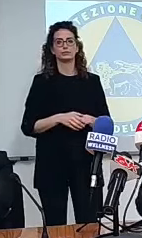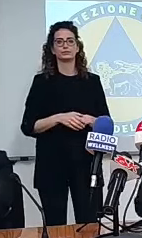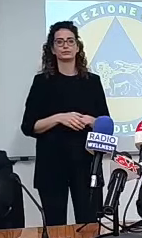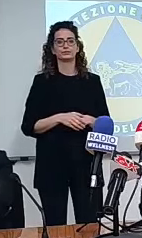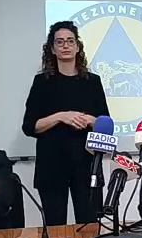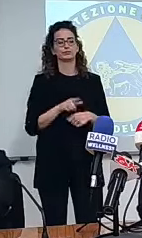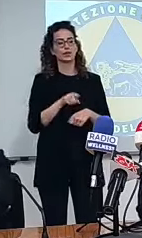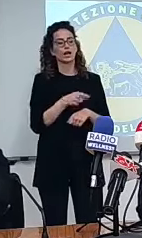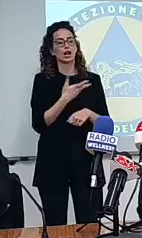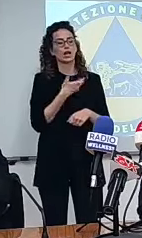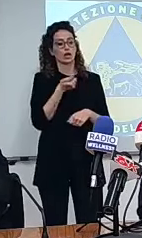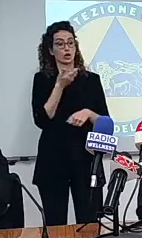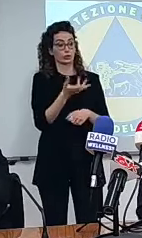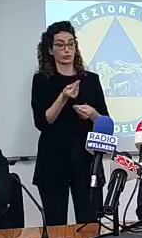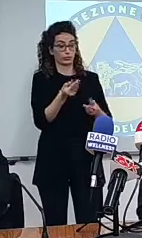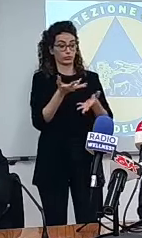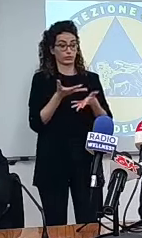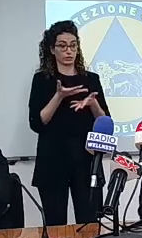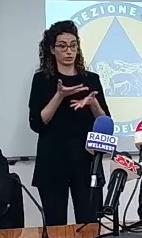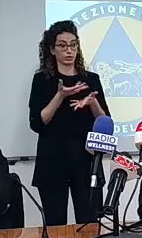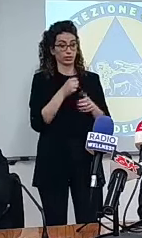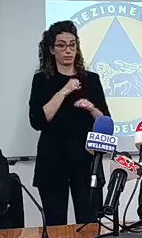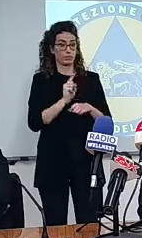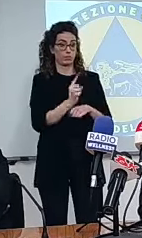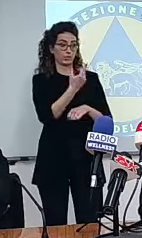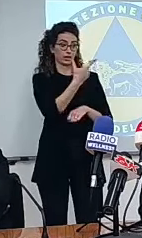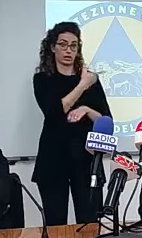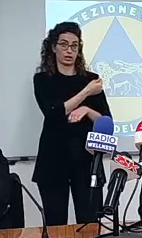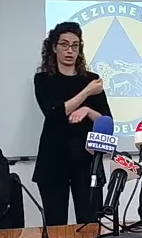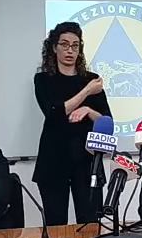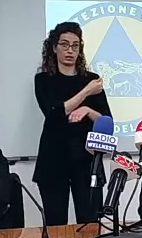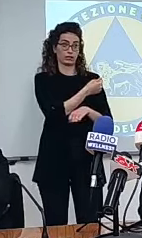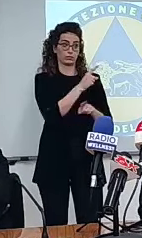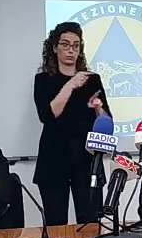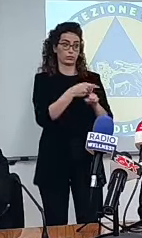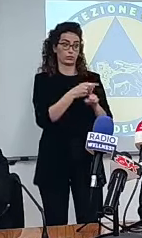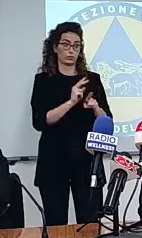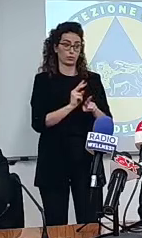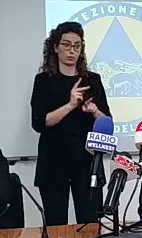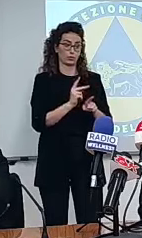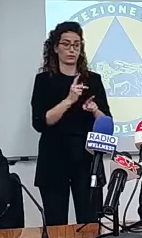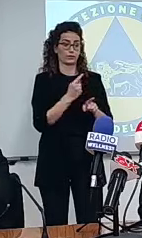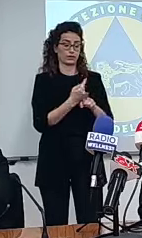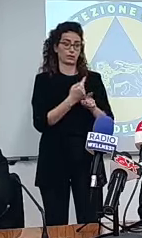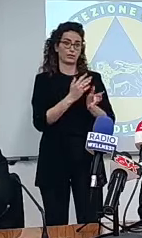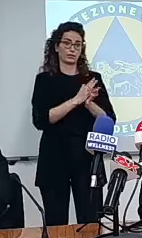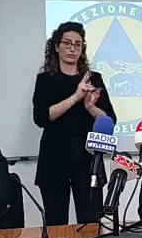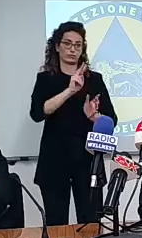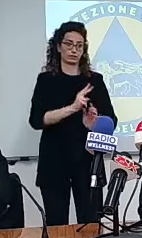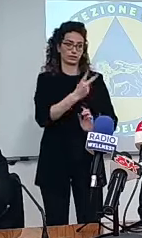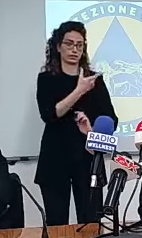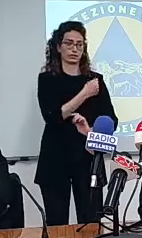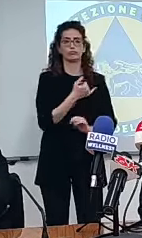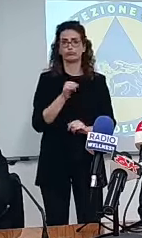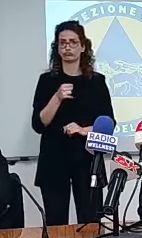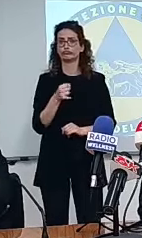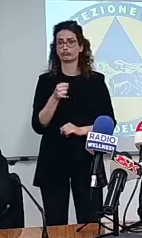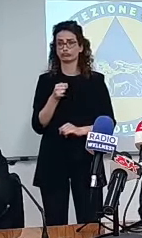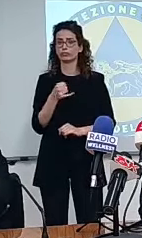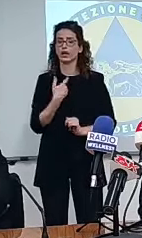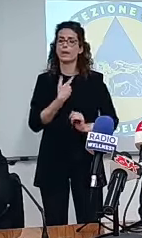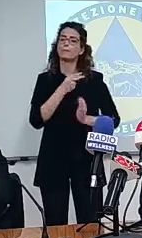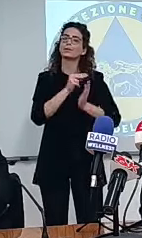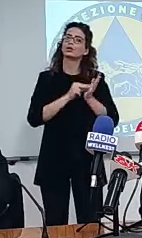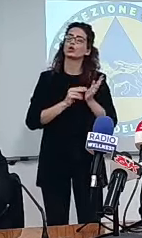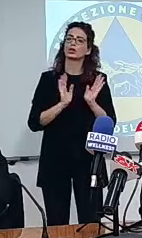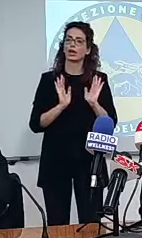i numeri che ci ha dato siano riferiti alla prima dose, con l'impegnativa del richiamo ovviamente, non... Ecco. Sì, cioè dei